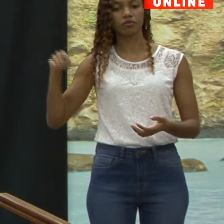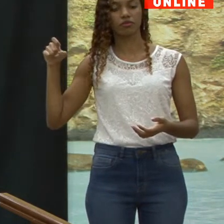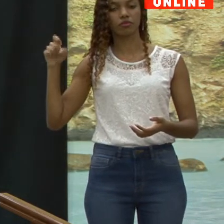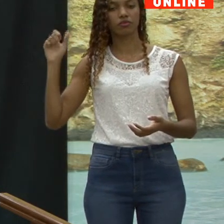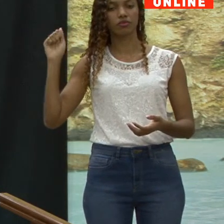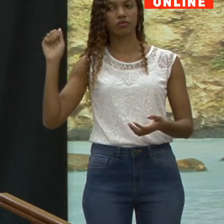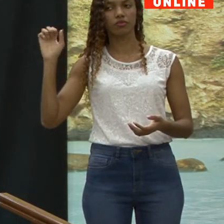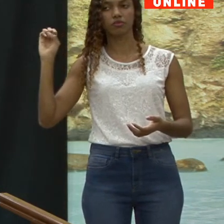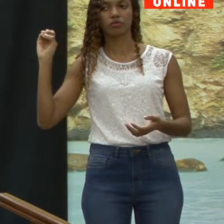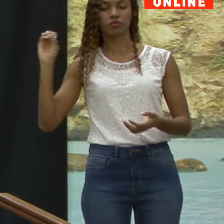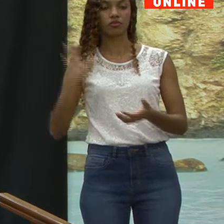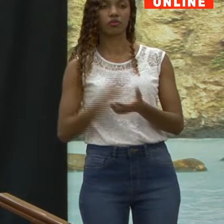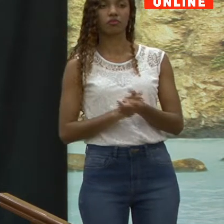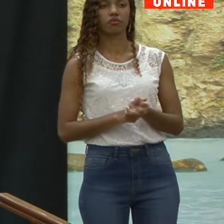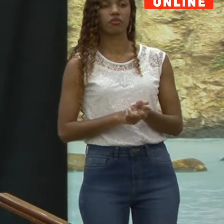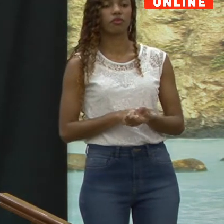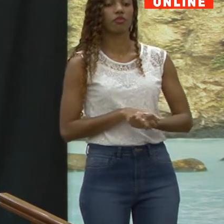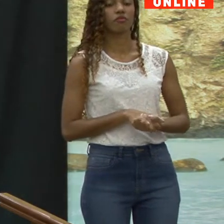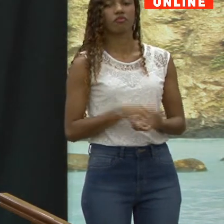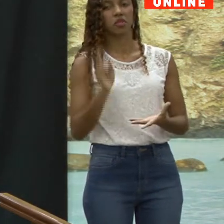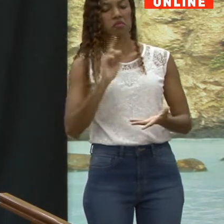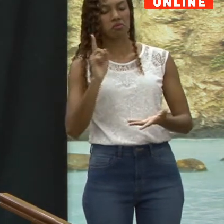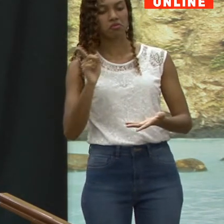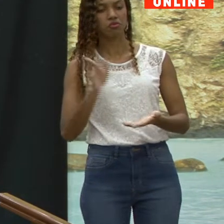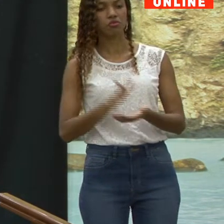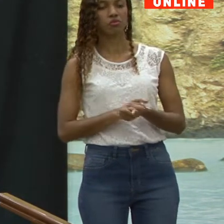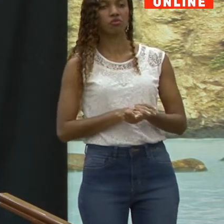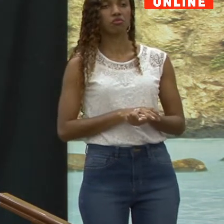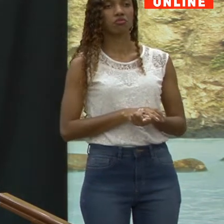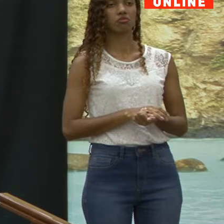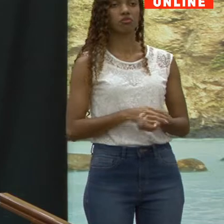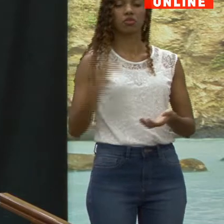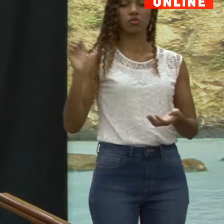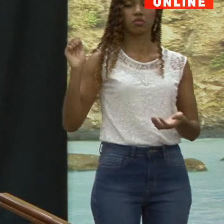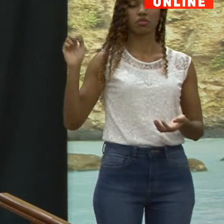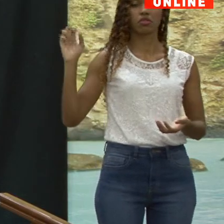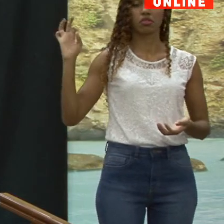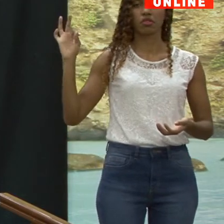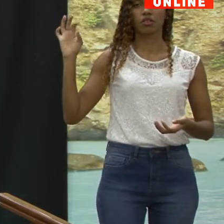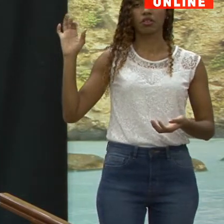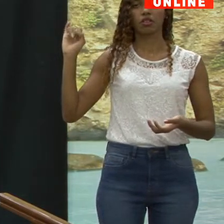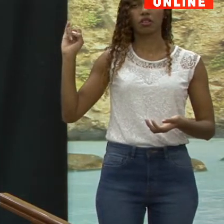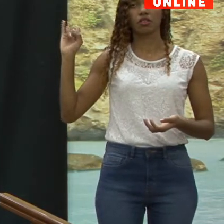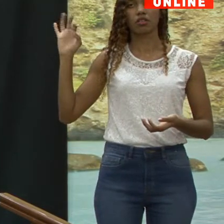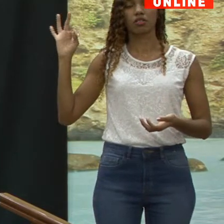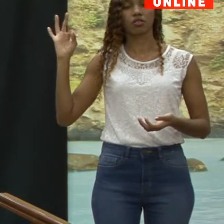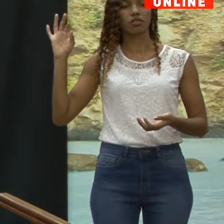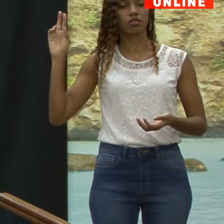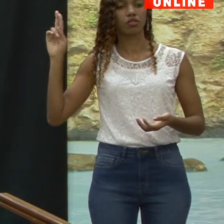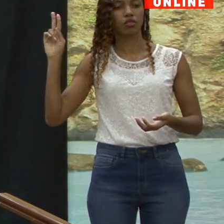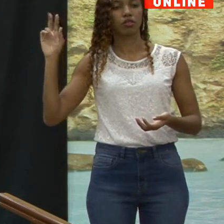Ou talvez não, quem sabe, a atitude de Jó em resposta à sua esposa.